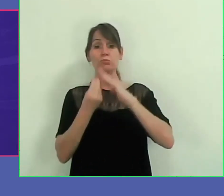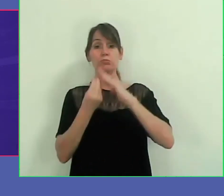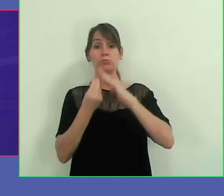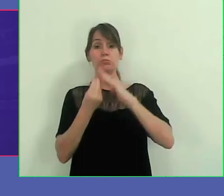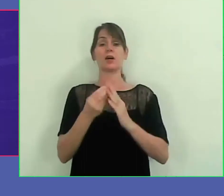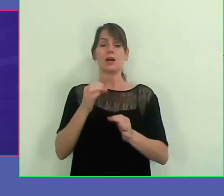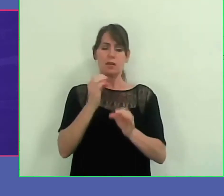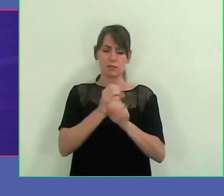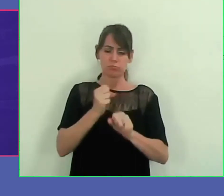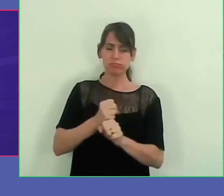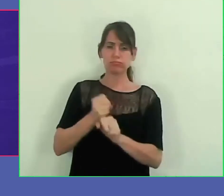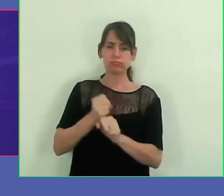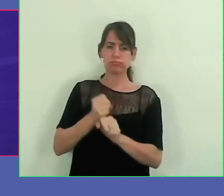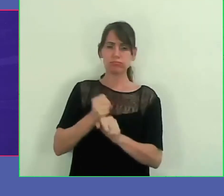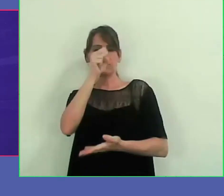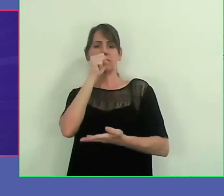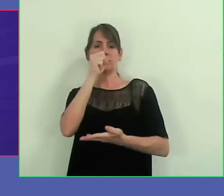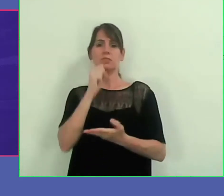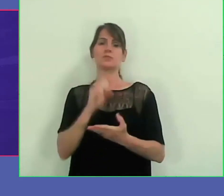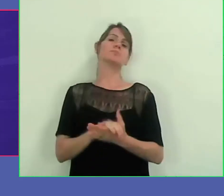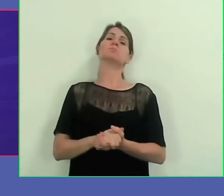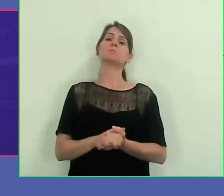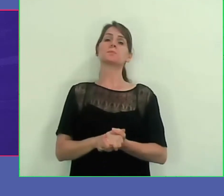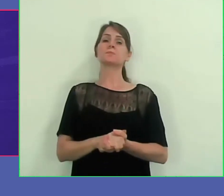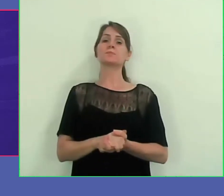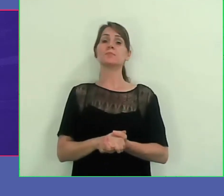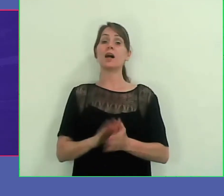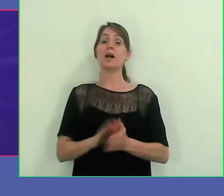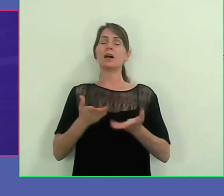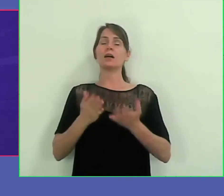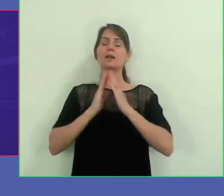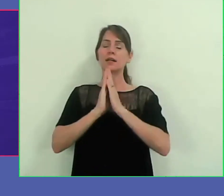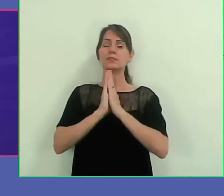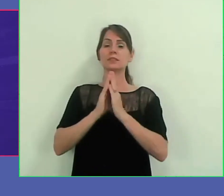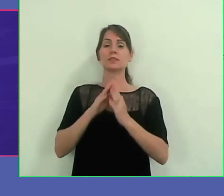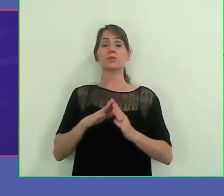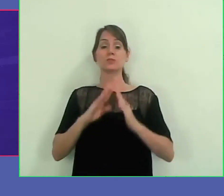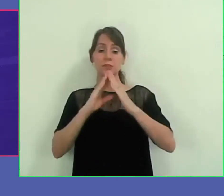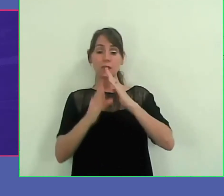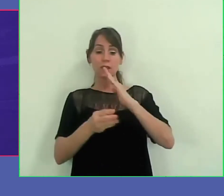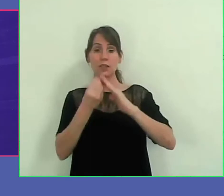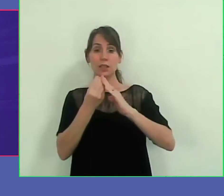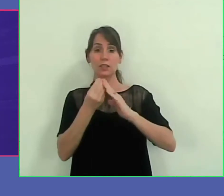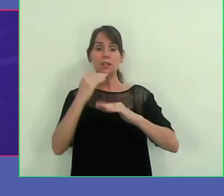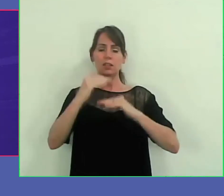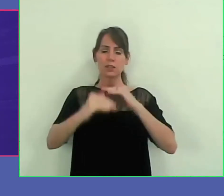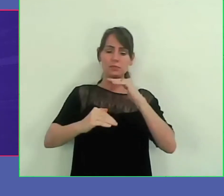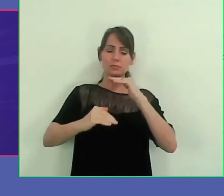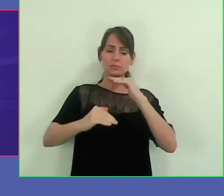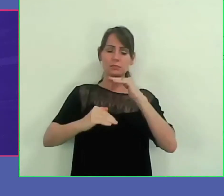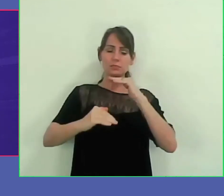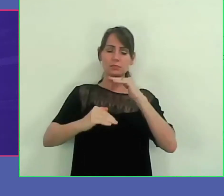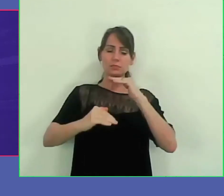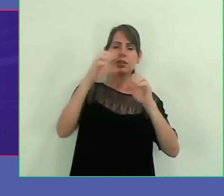irmãos, está ocorrendo a edificação da igreja entre nós. Estamos cada vez